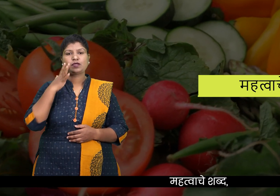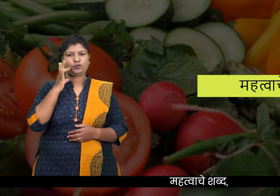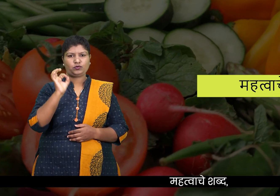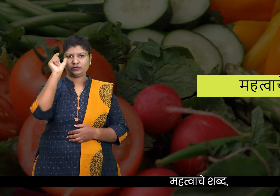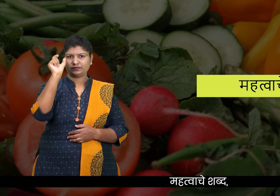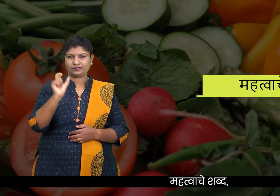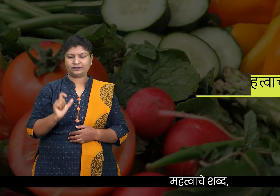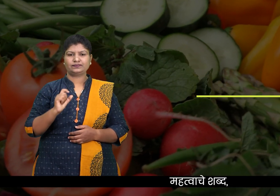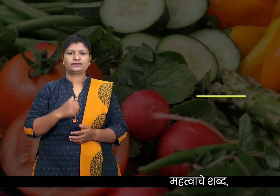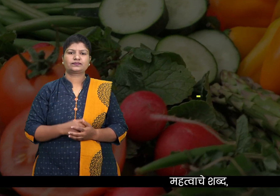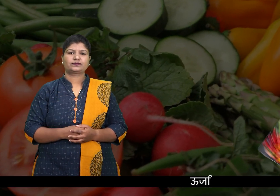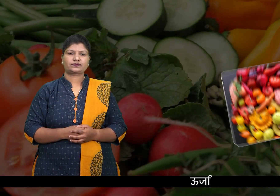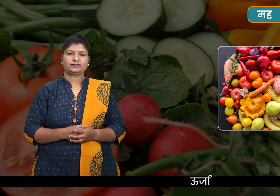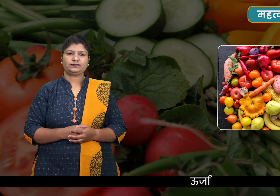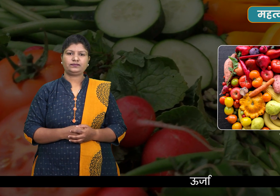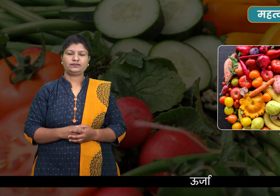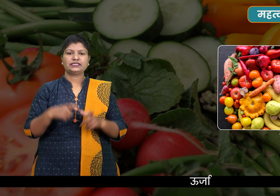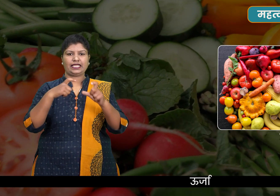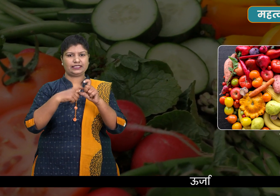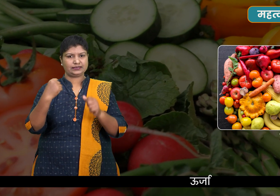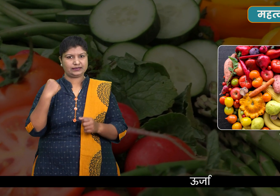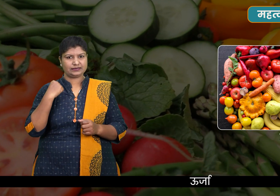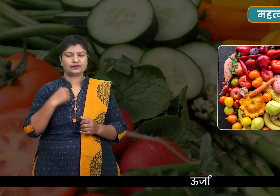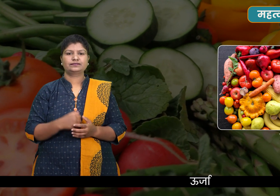महत्त्वाचे शब्द: ऊर्जा,